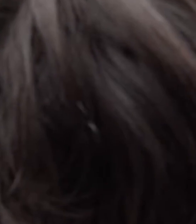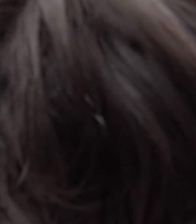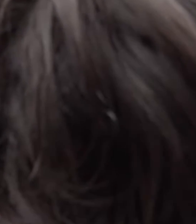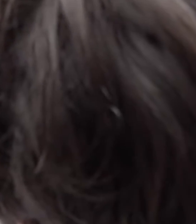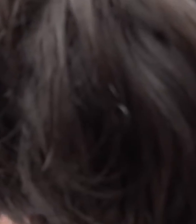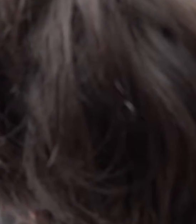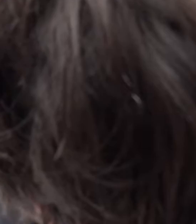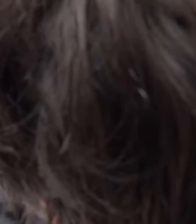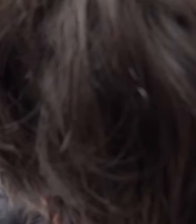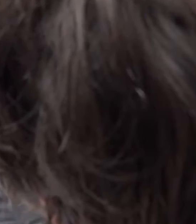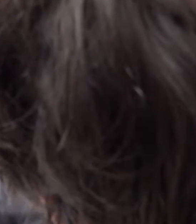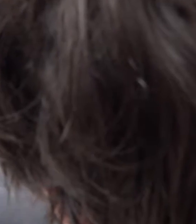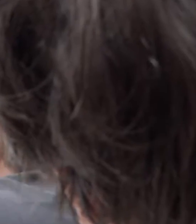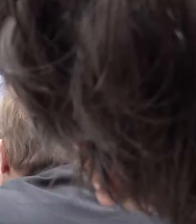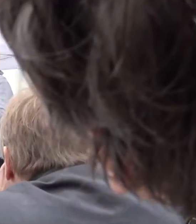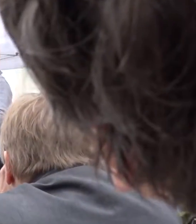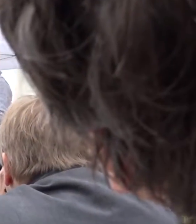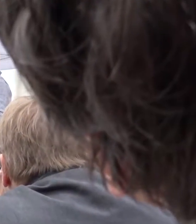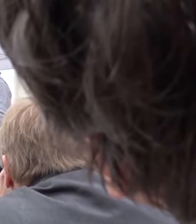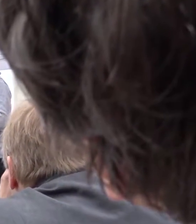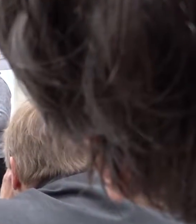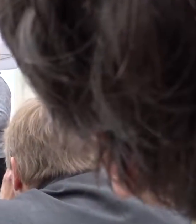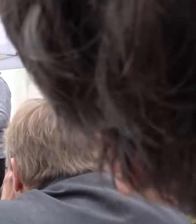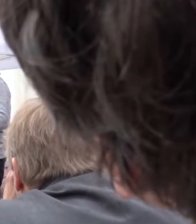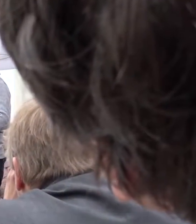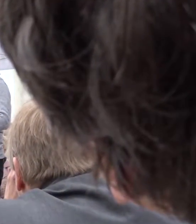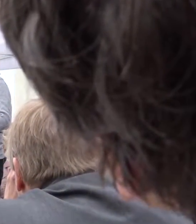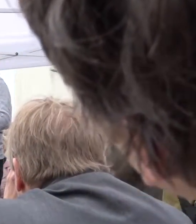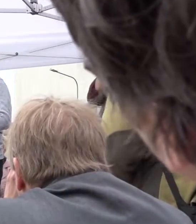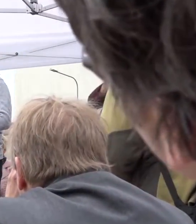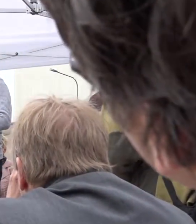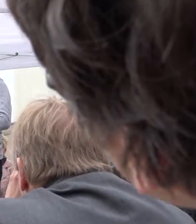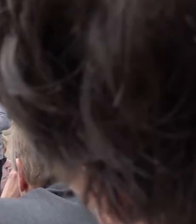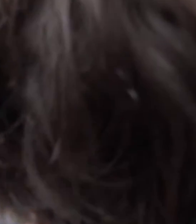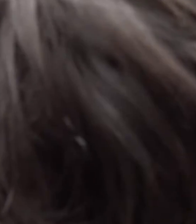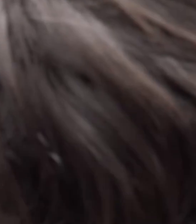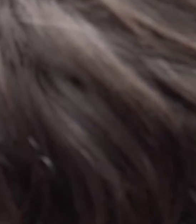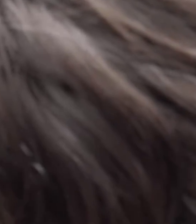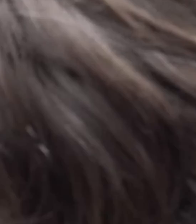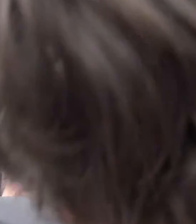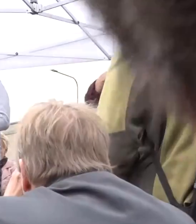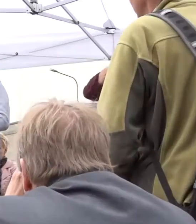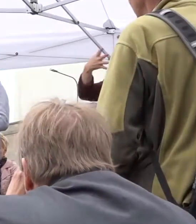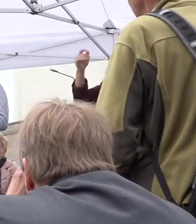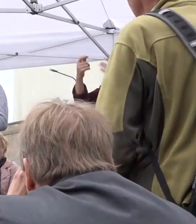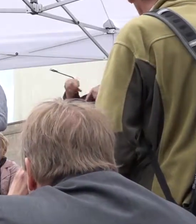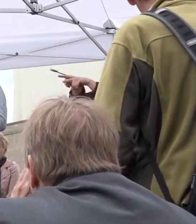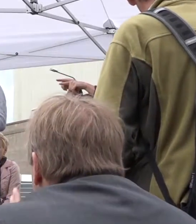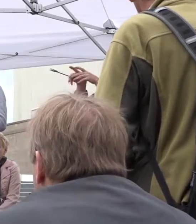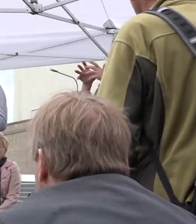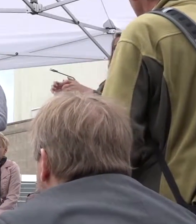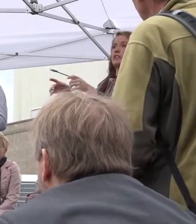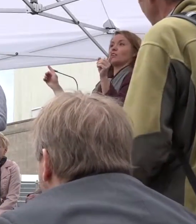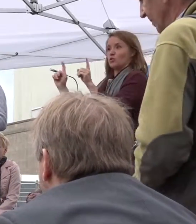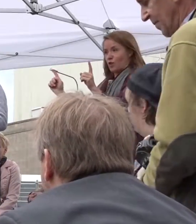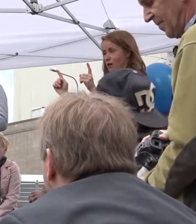vi finns där som i lagen. Nu ska vi göra någonting åt det också. Nu